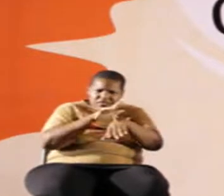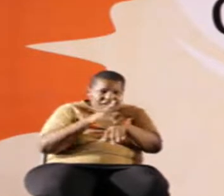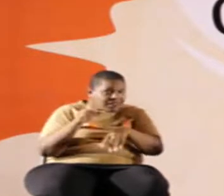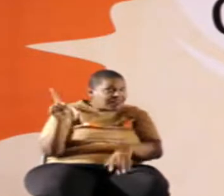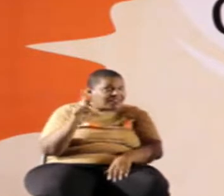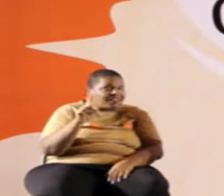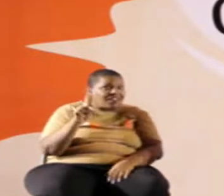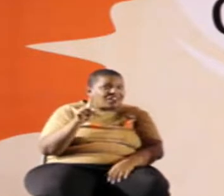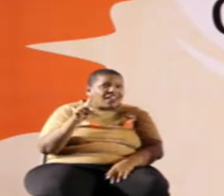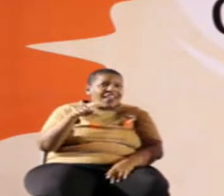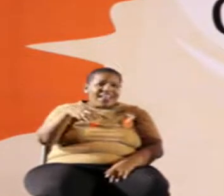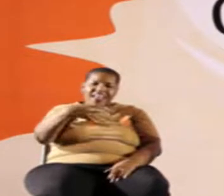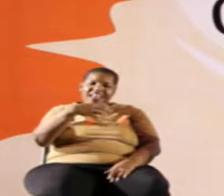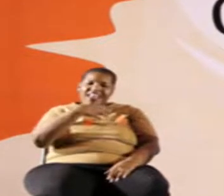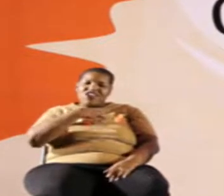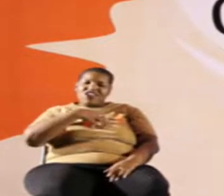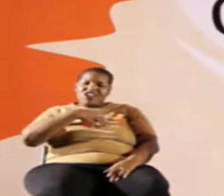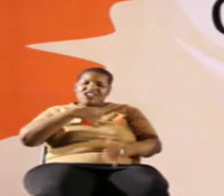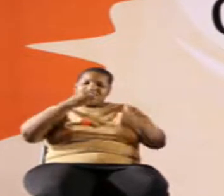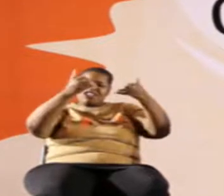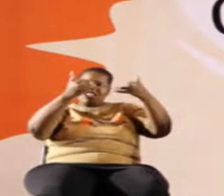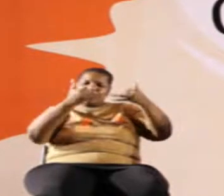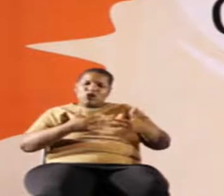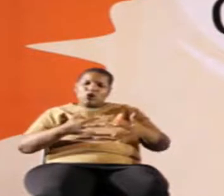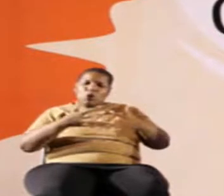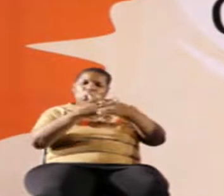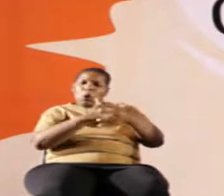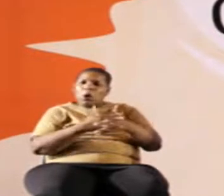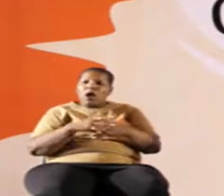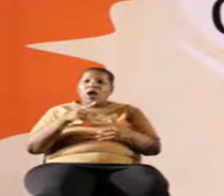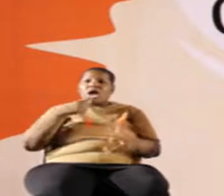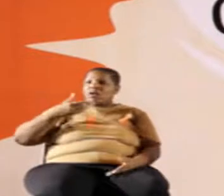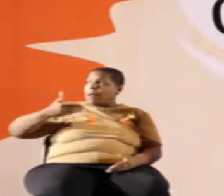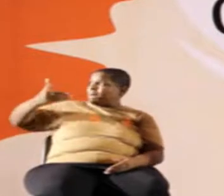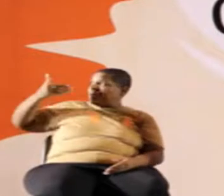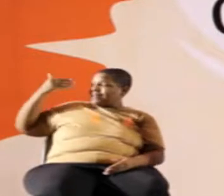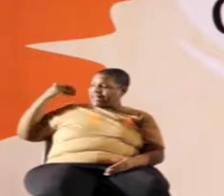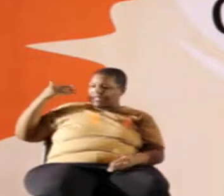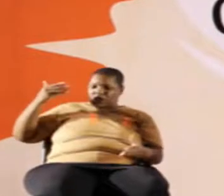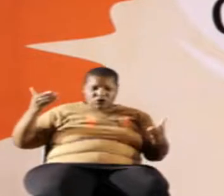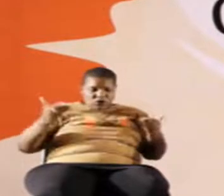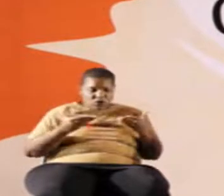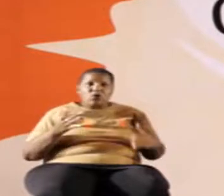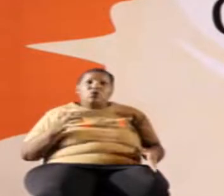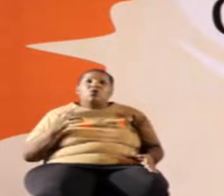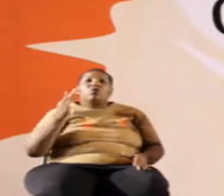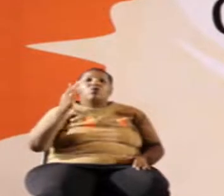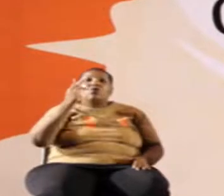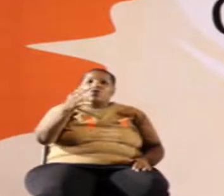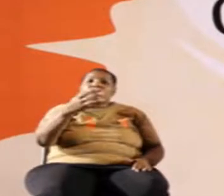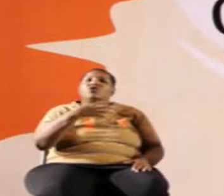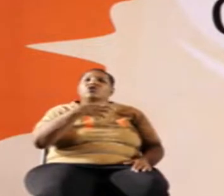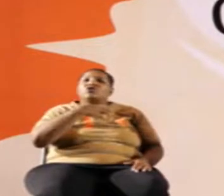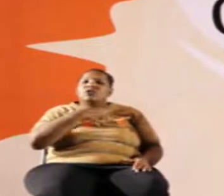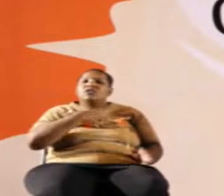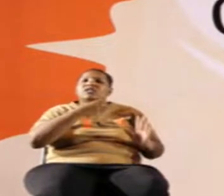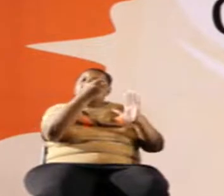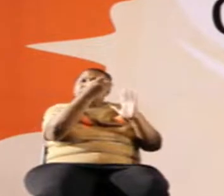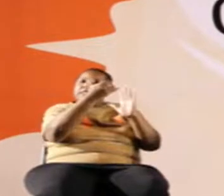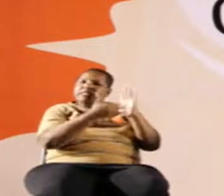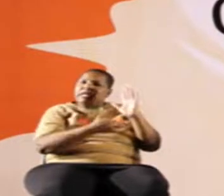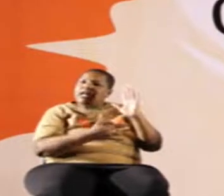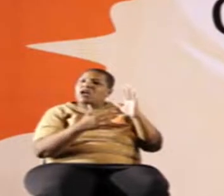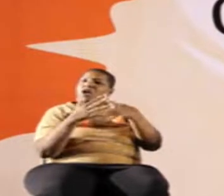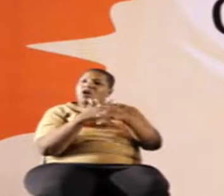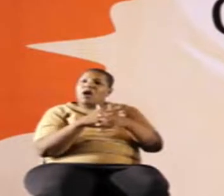Samba é uma forma discursiva complexa que fala de passados, presentes e futuros. E nessa forma discursiva complexa,